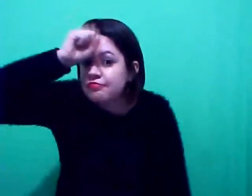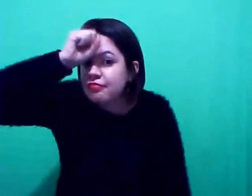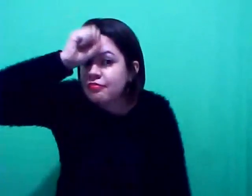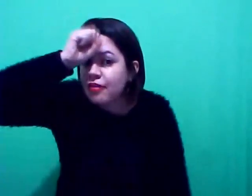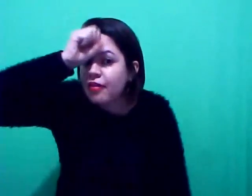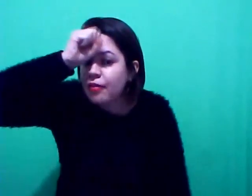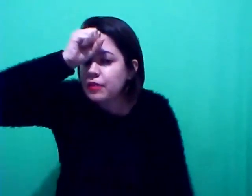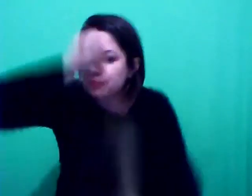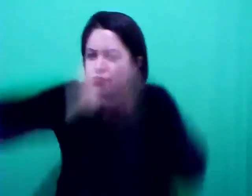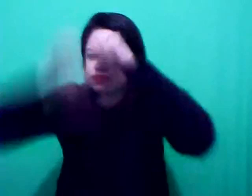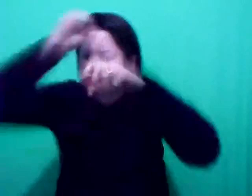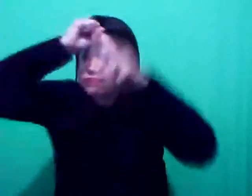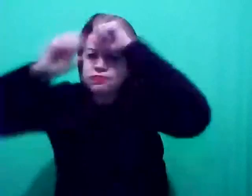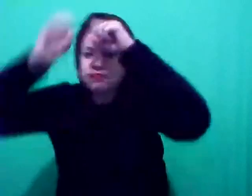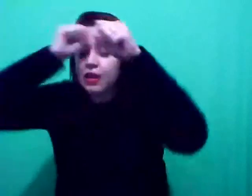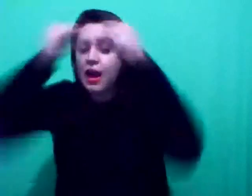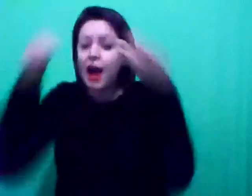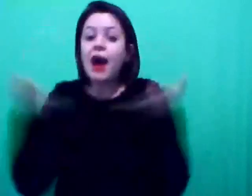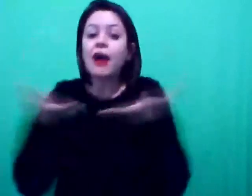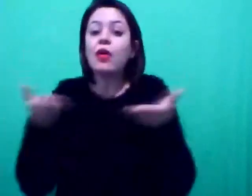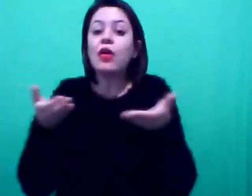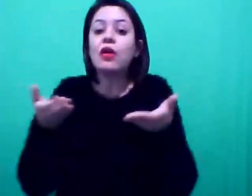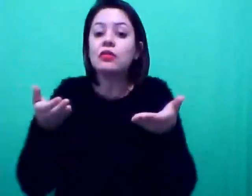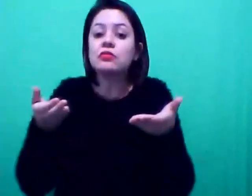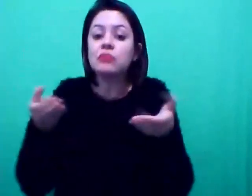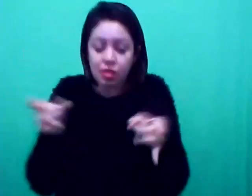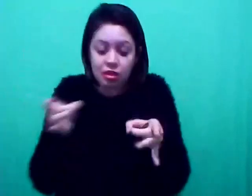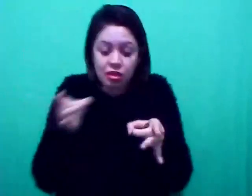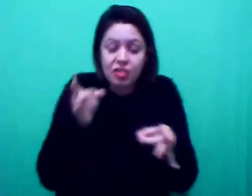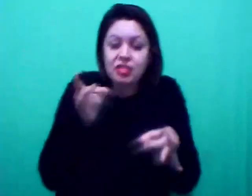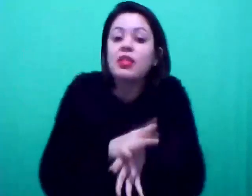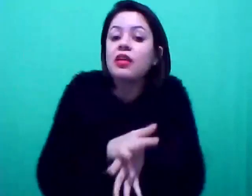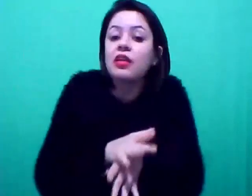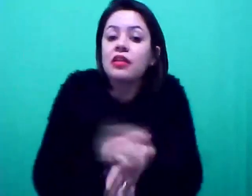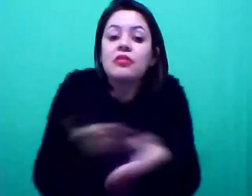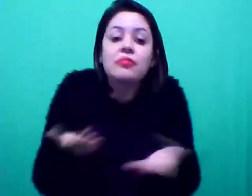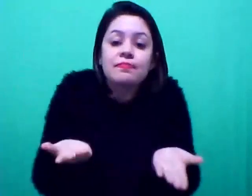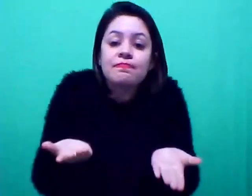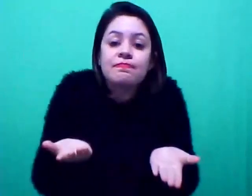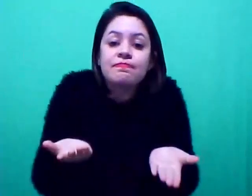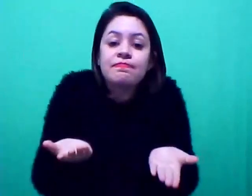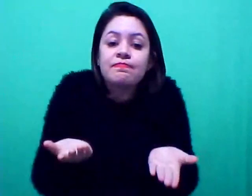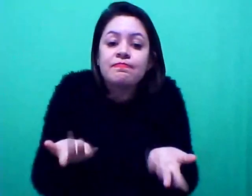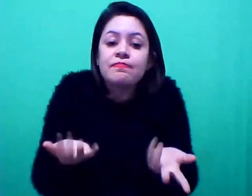Por exemplo, vocês aprenderam várias coisas agora que estamos na reta final.